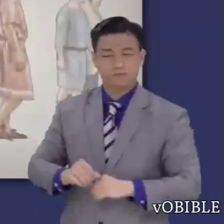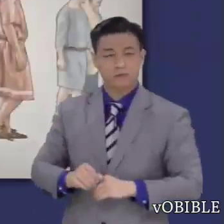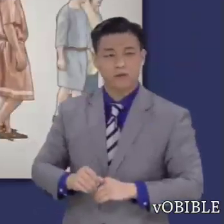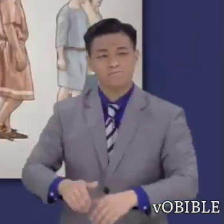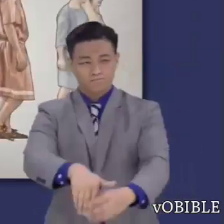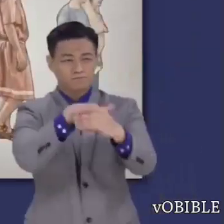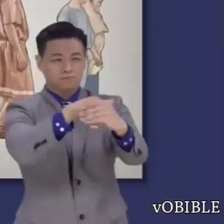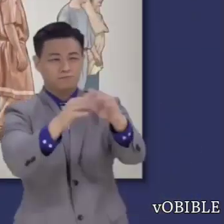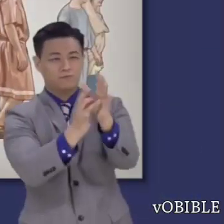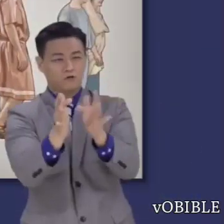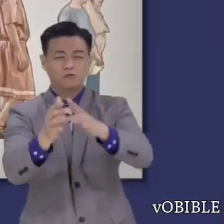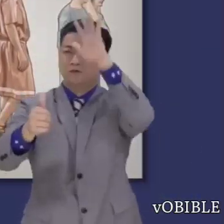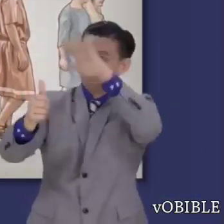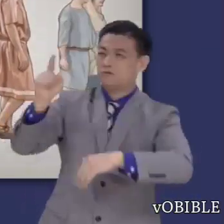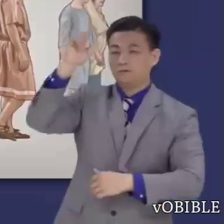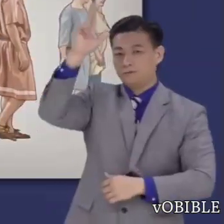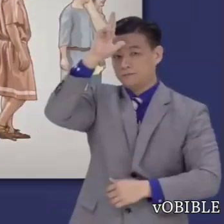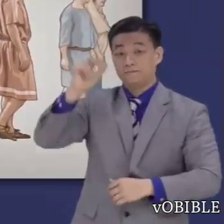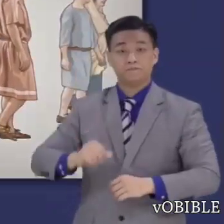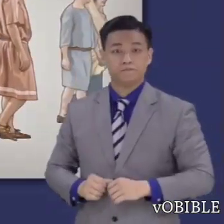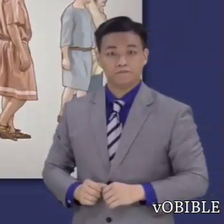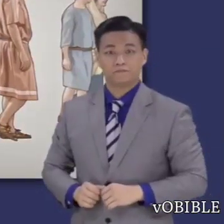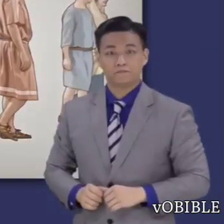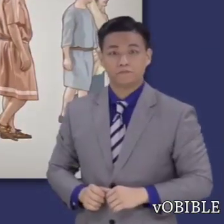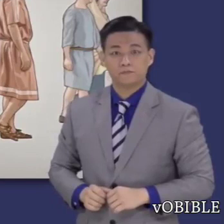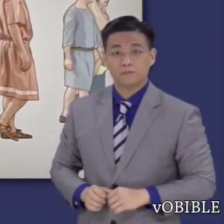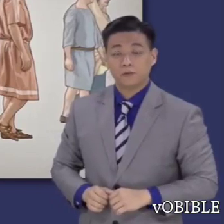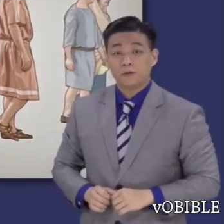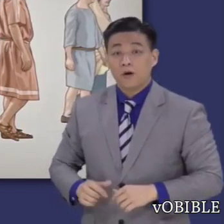很多人因此不再使用偶像，并归信基督教。